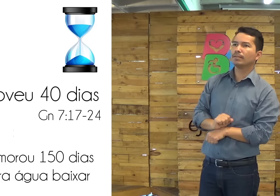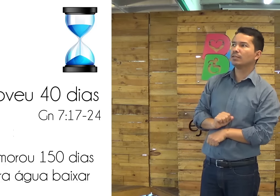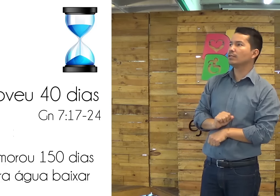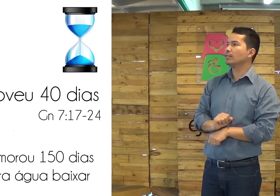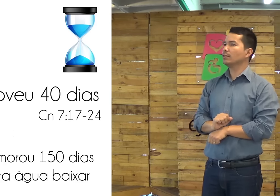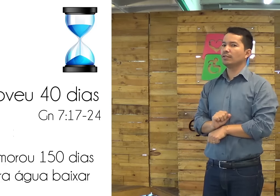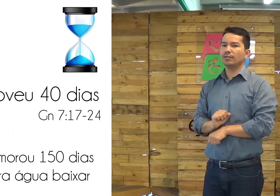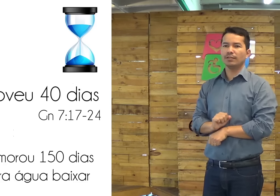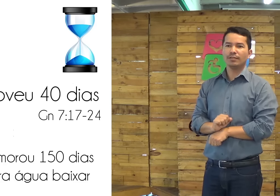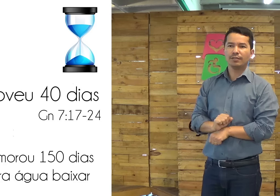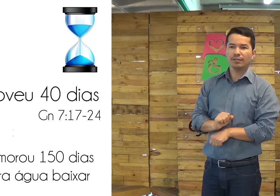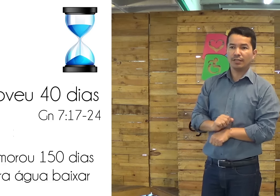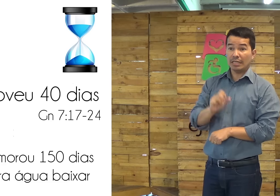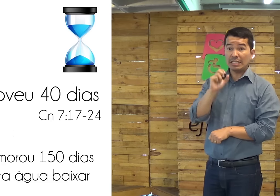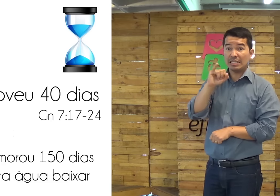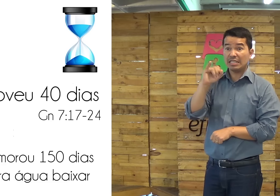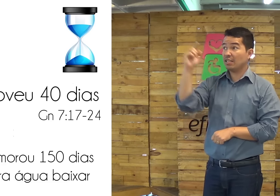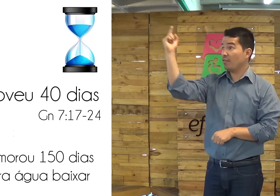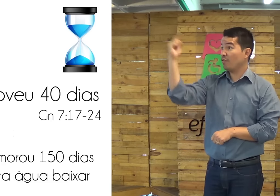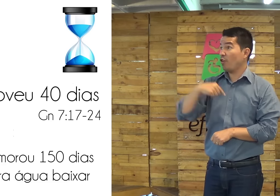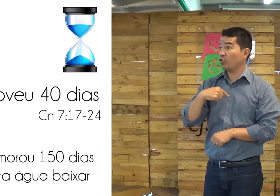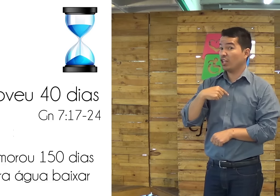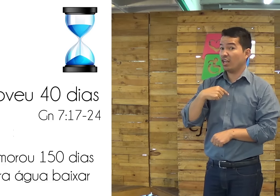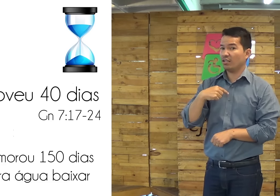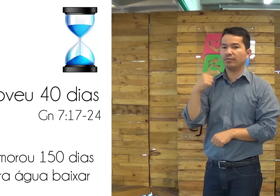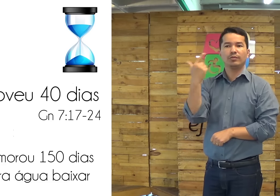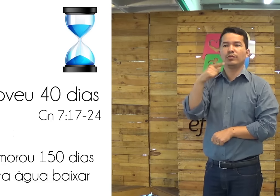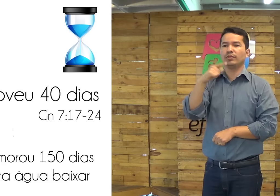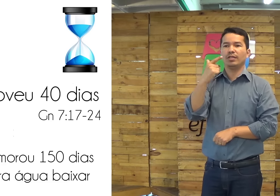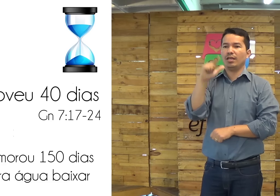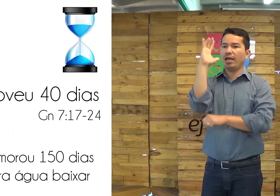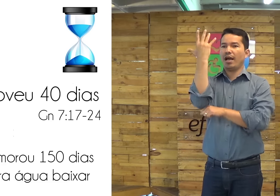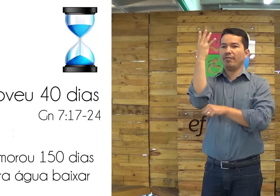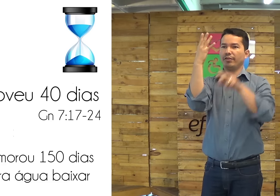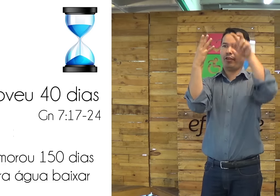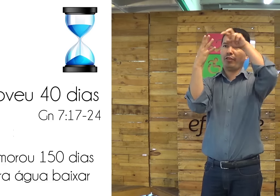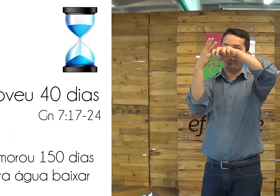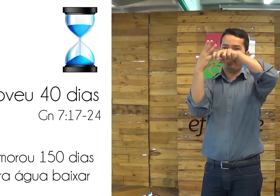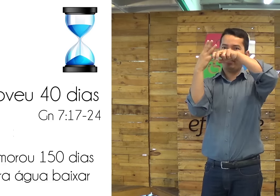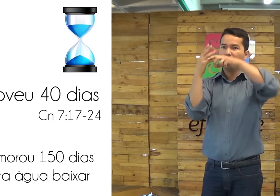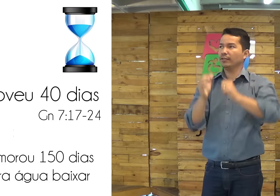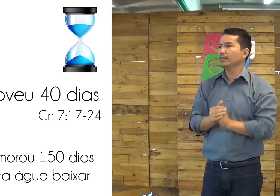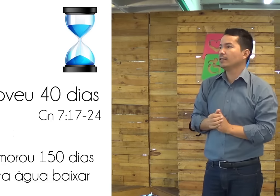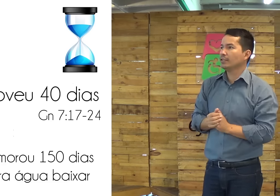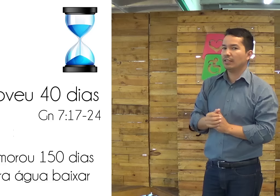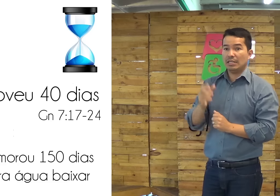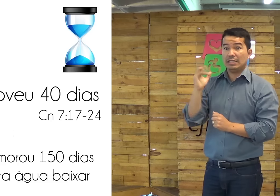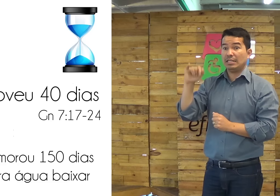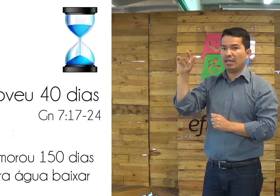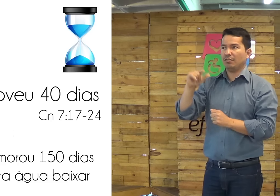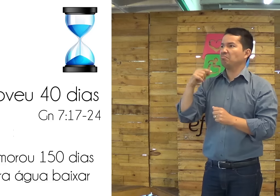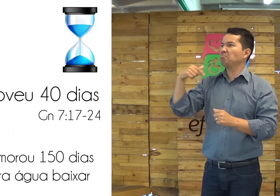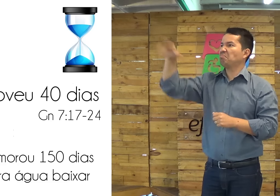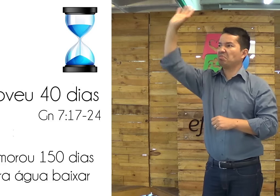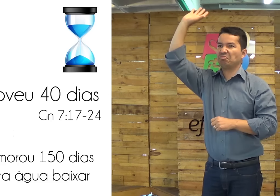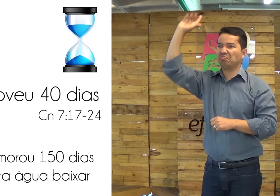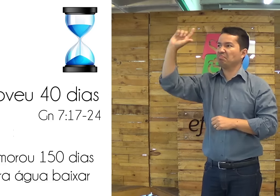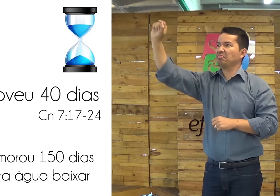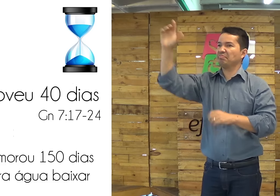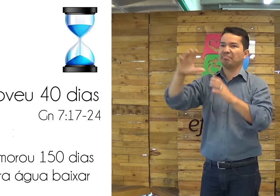esperando ficou esperando Se ela voltar tá É porque ela não tinha uma árvore para ela sentar certo agora se